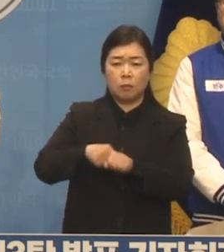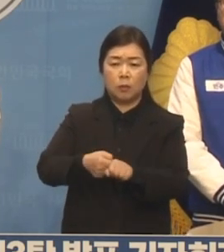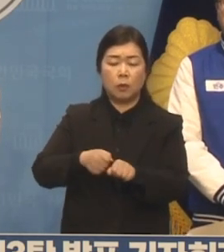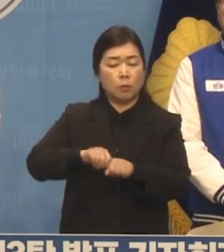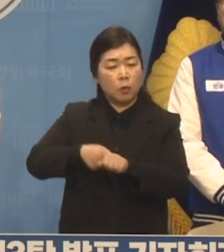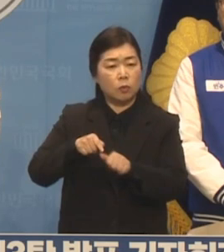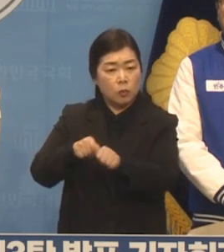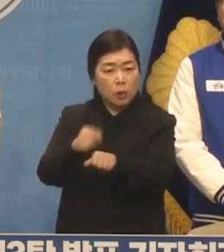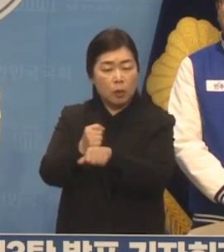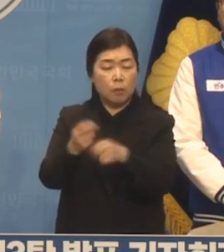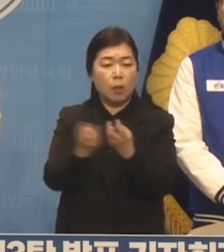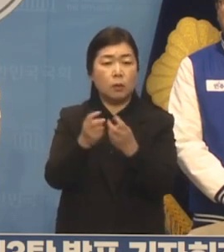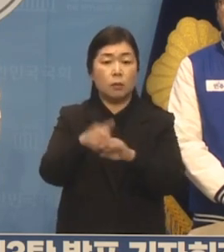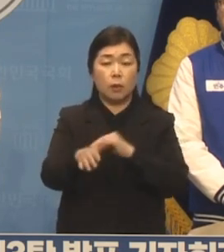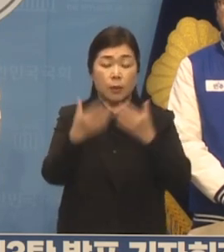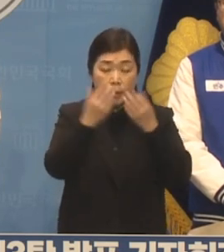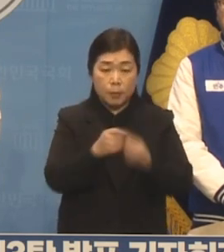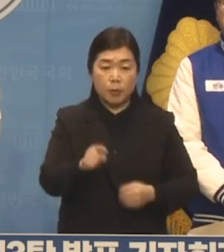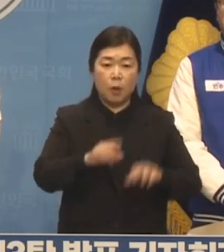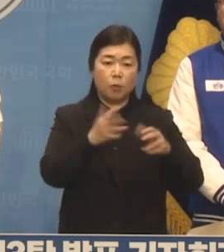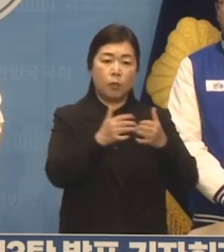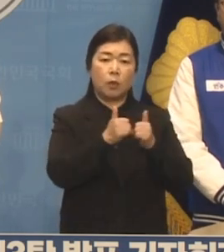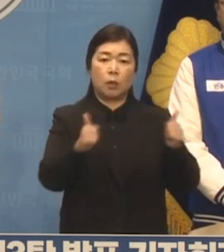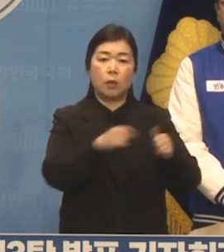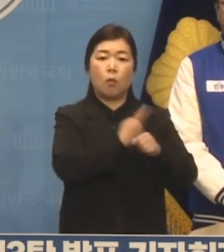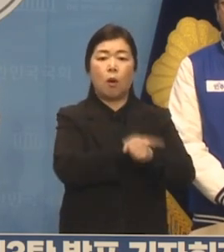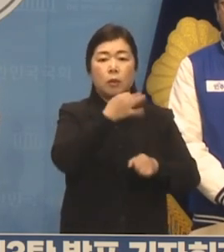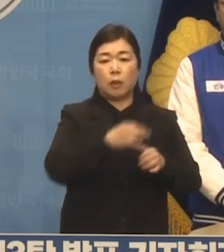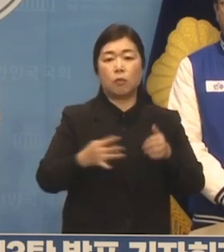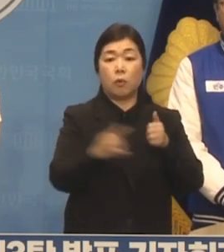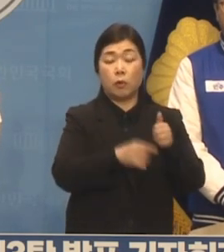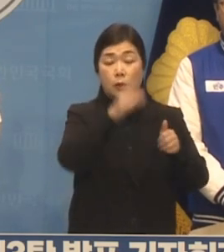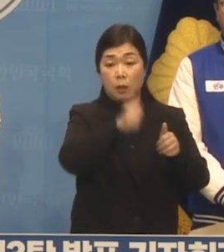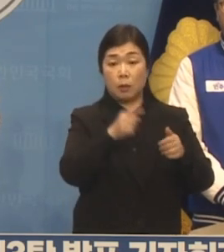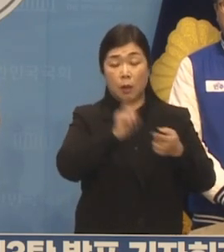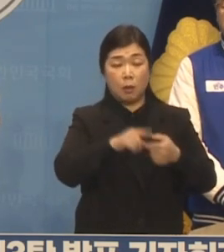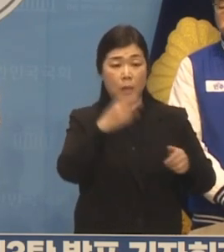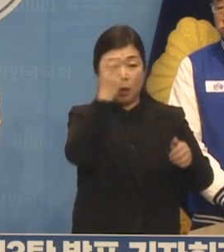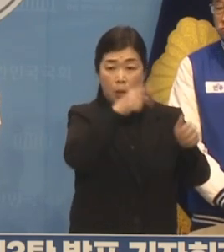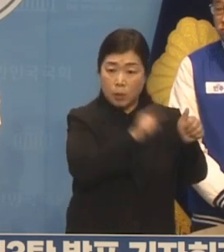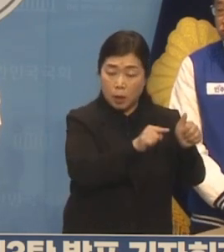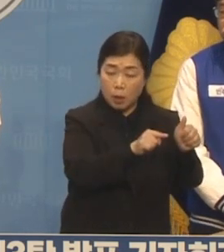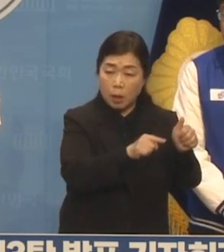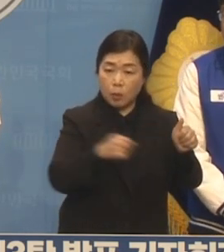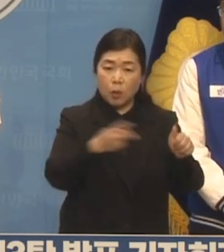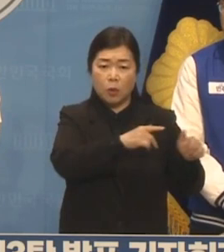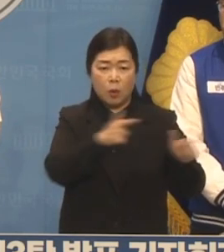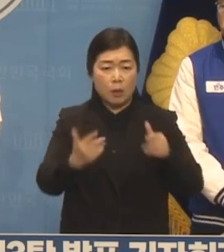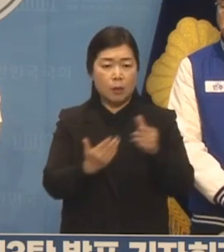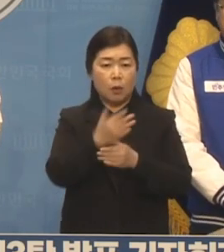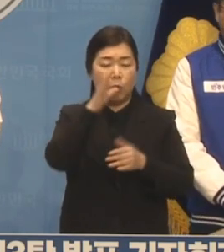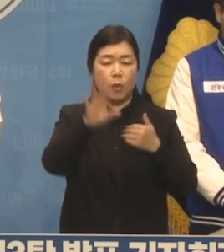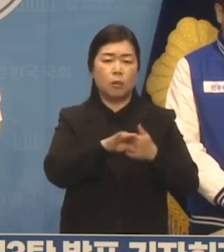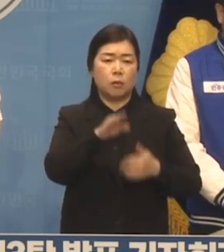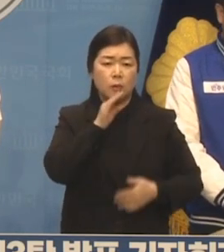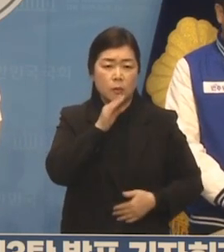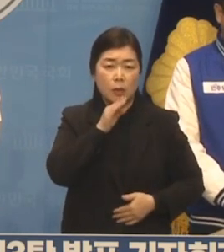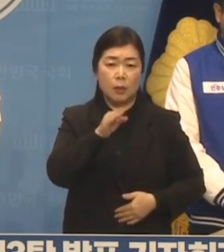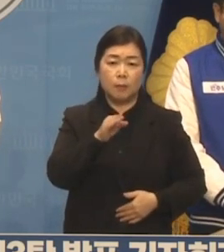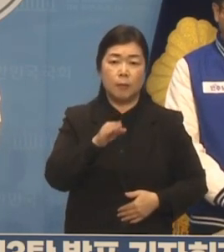바 있습니다. 대표적으로 국민권익위원장에 대한 감사를 비롯해서 여러 사건에서